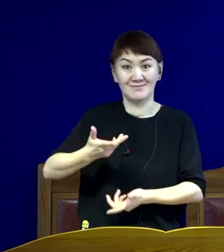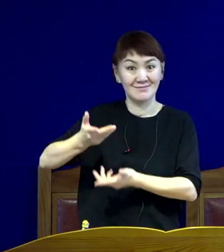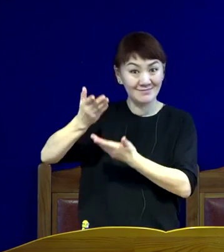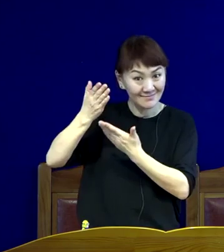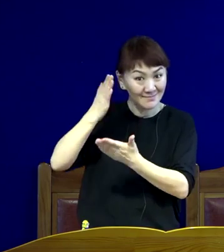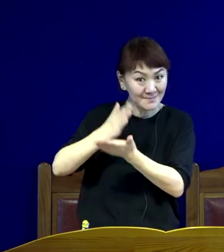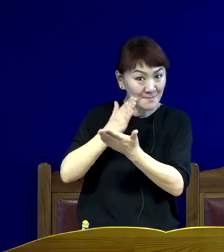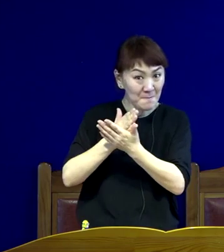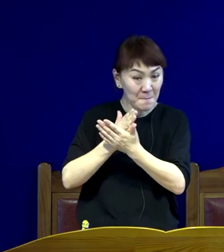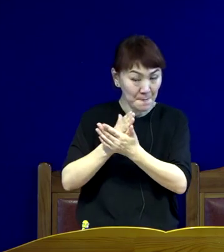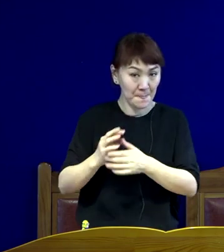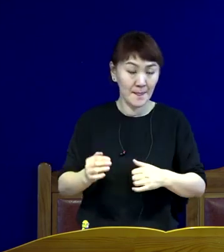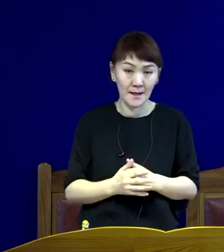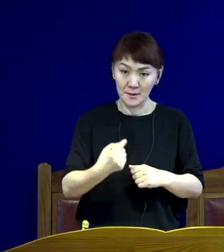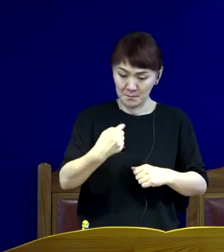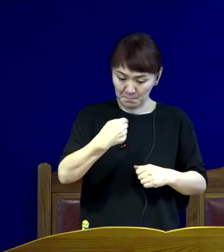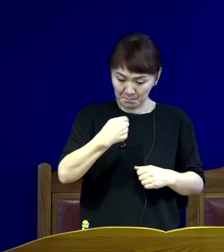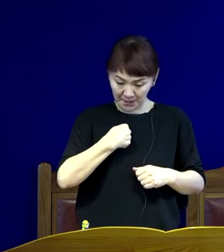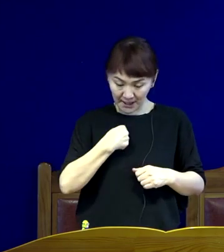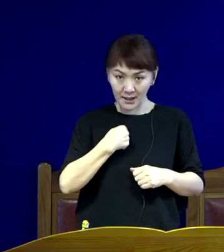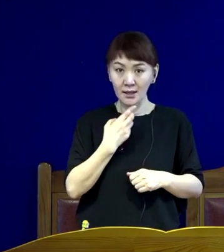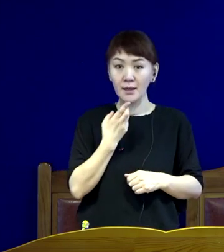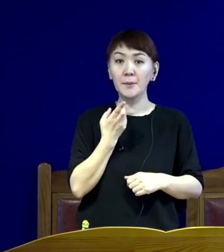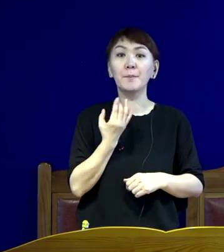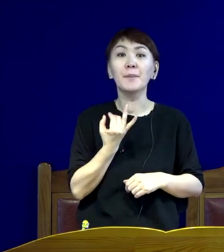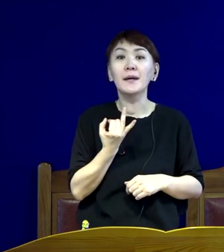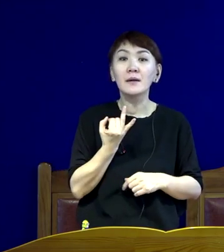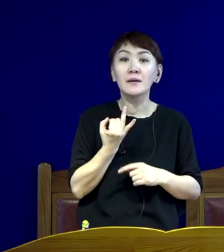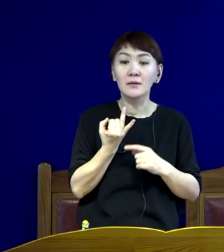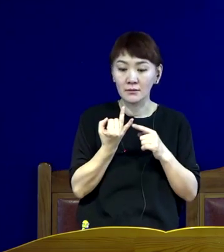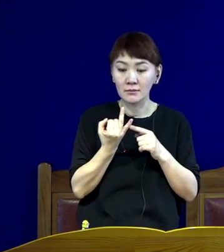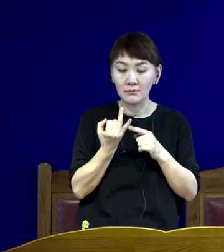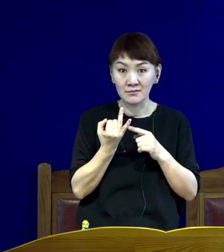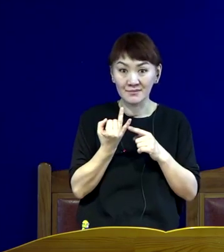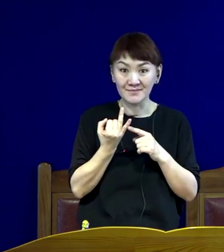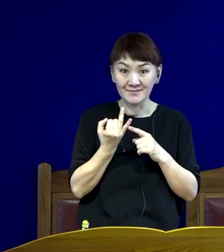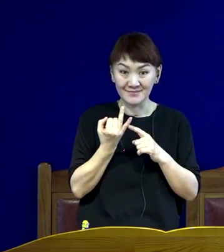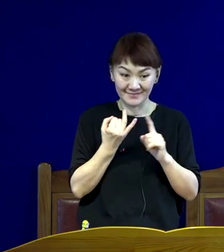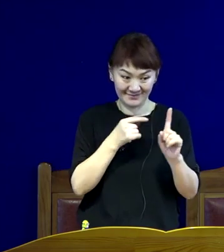би түүнд, би гэдэг нь хин бэ? Адам.